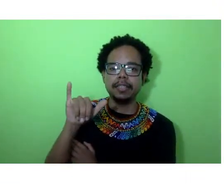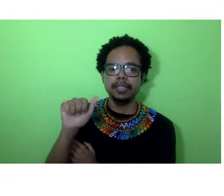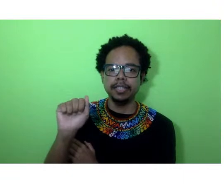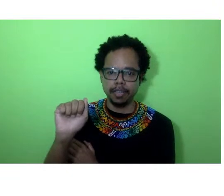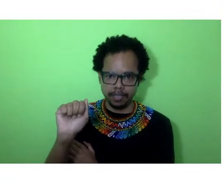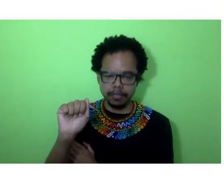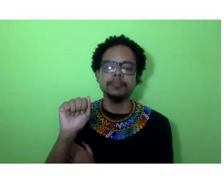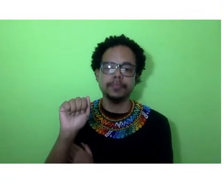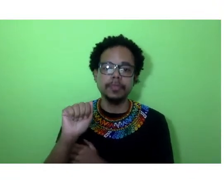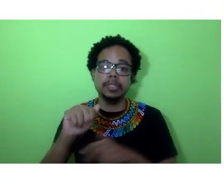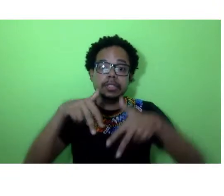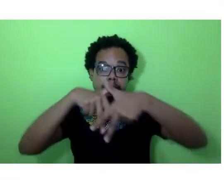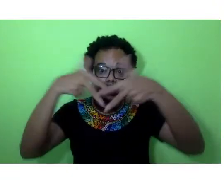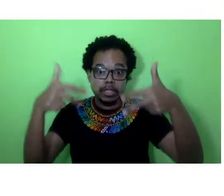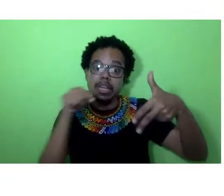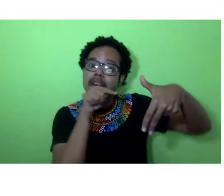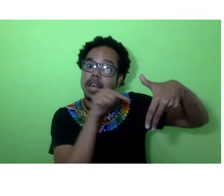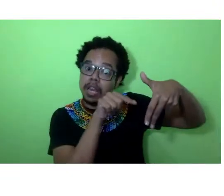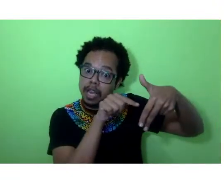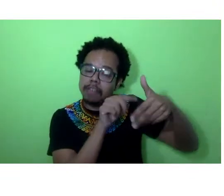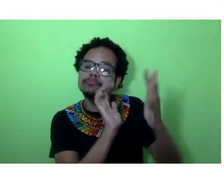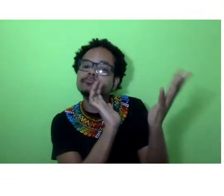e de qualquer etnia